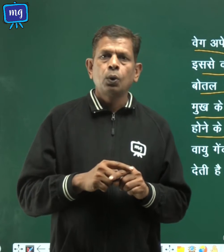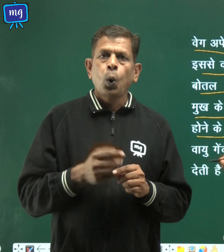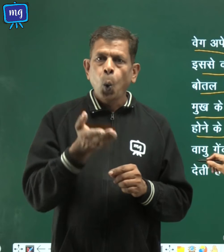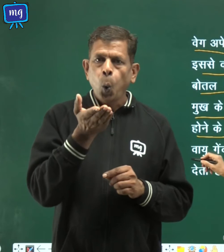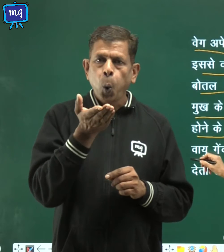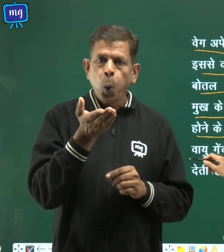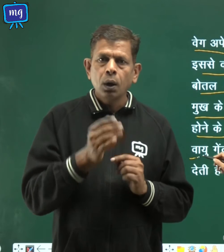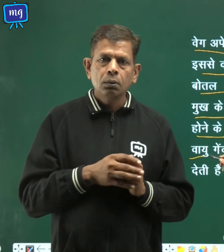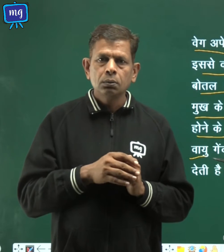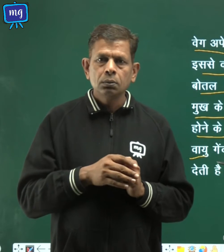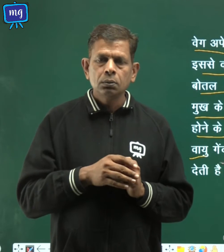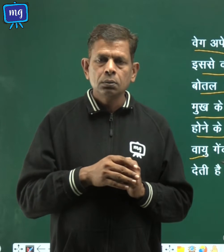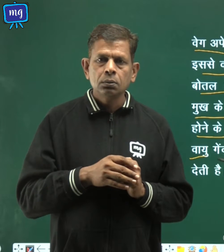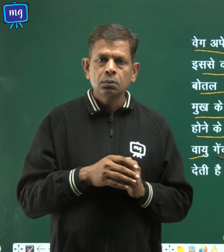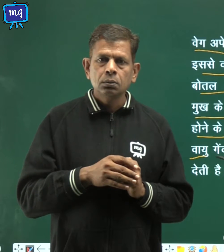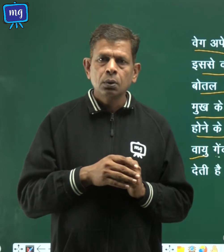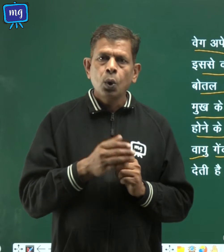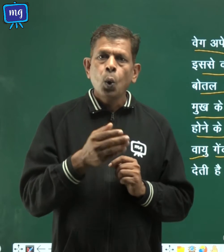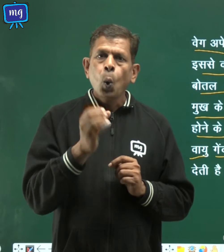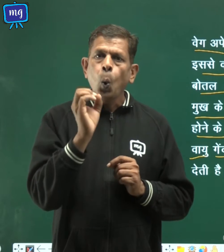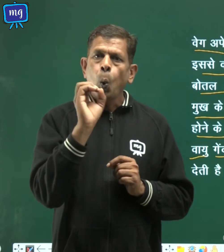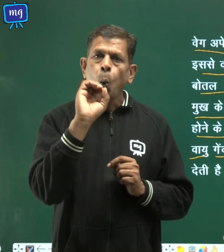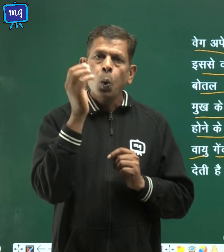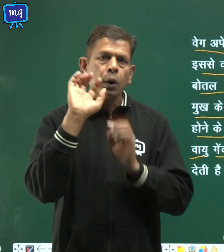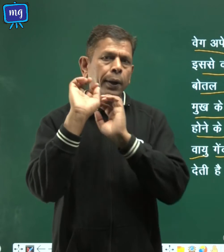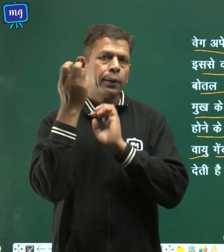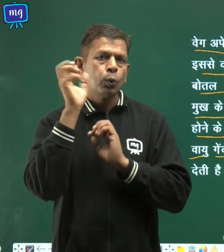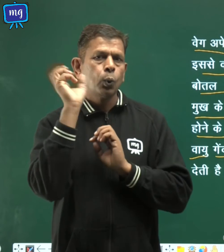वायु गेंद को